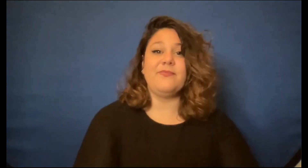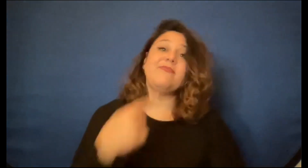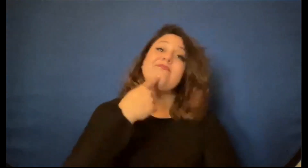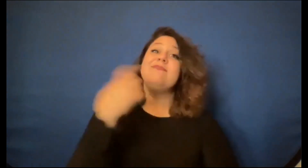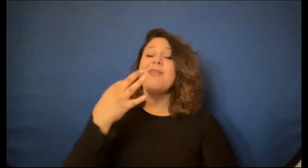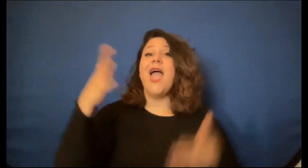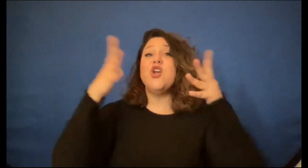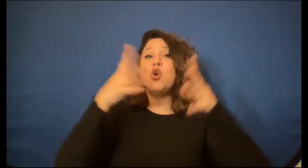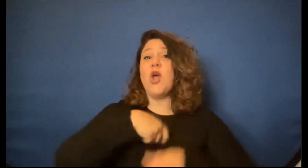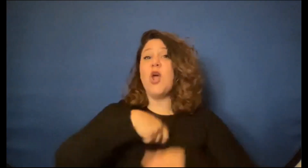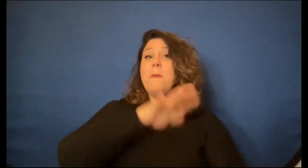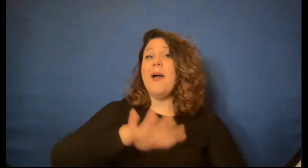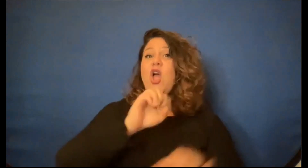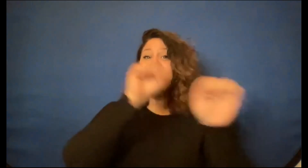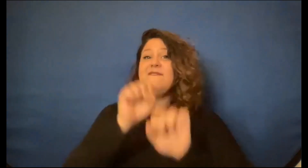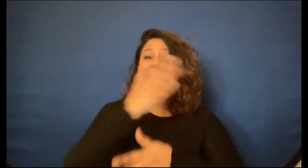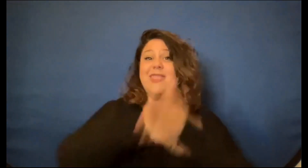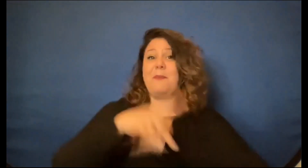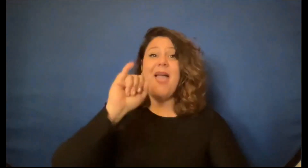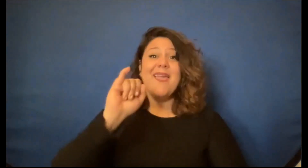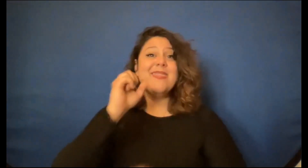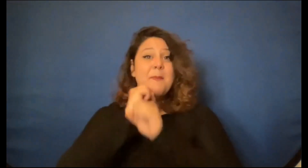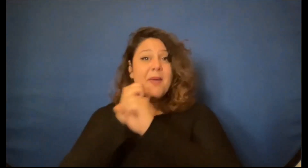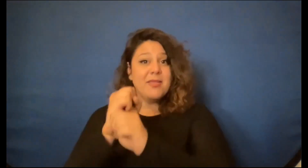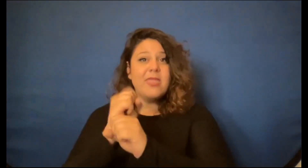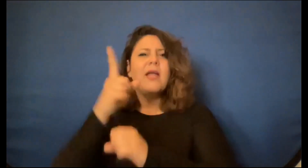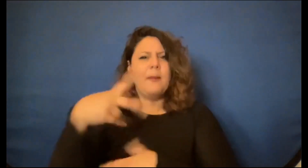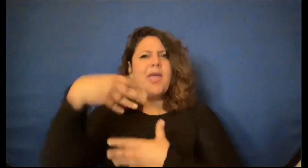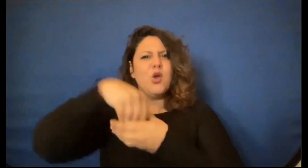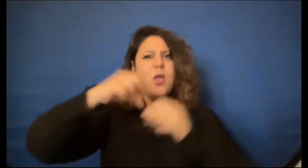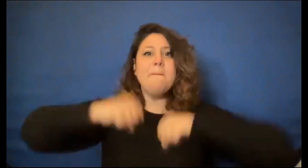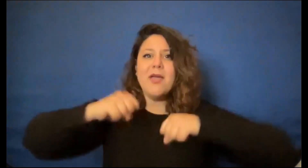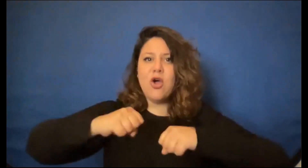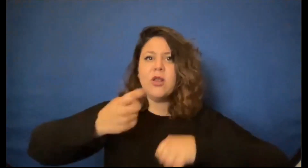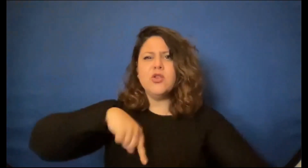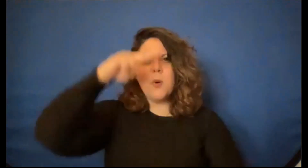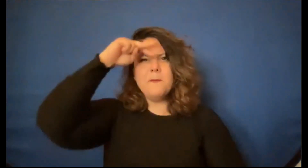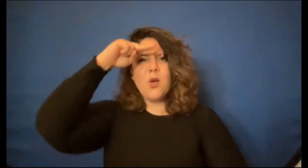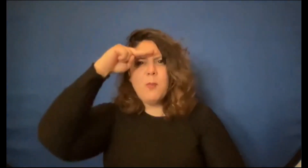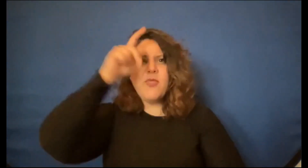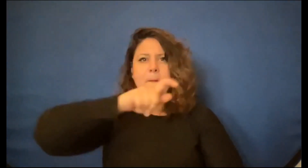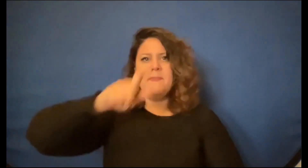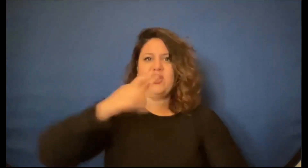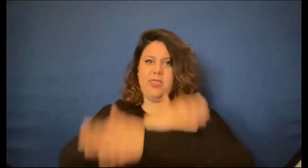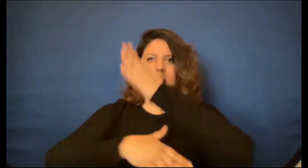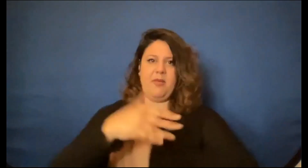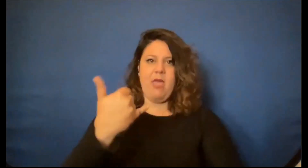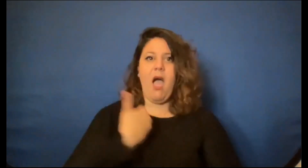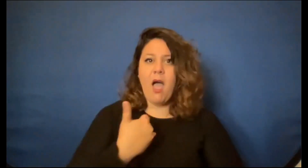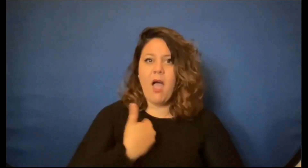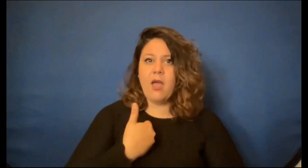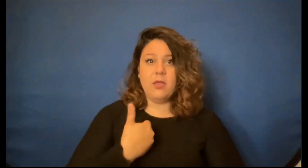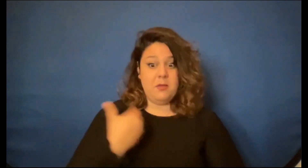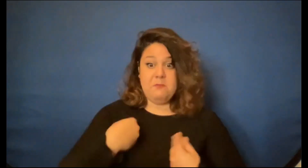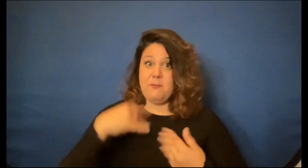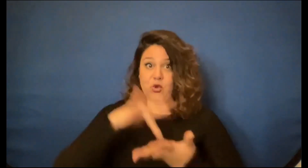Defensa de la Discapacidad y la Dependencia, que también incluimos a mayores, tiene una gran preocupación por las personas con discapacidad, pero ya desde sus